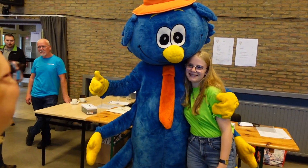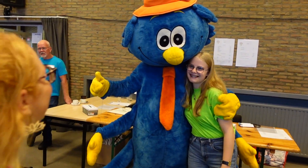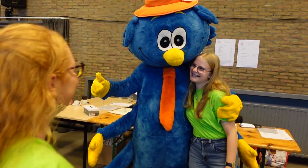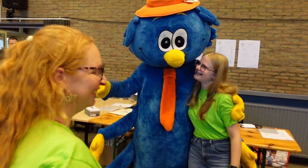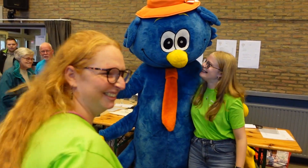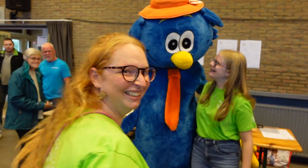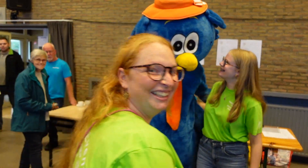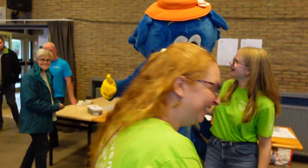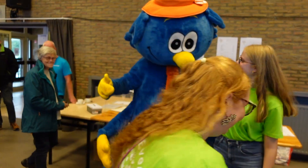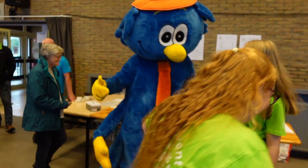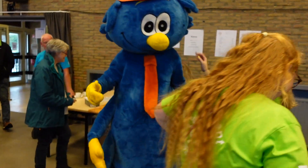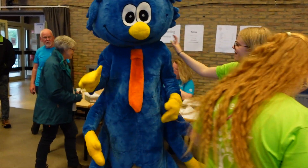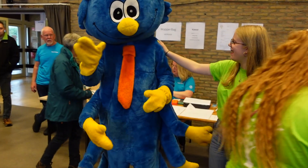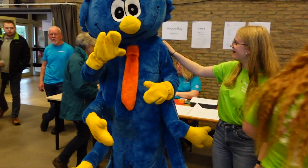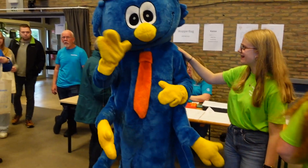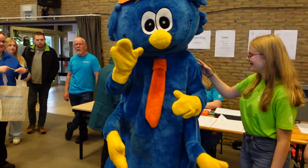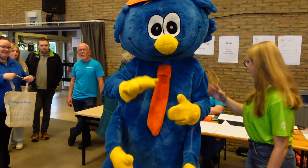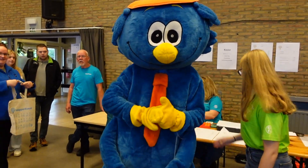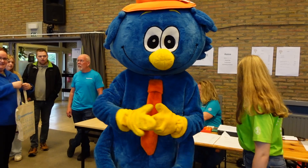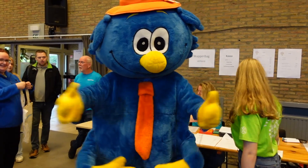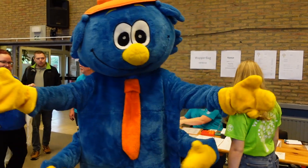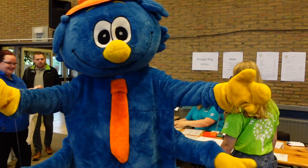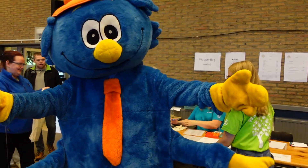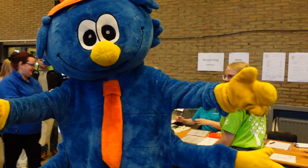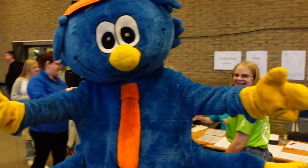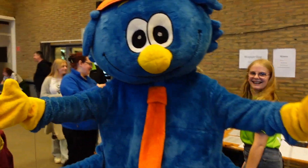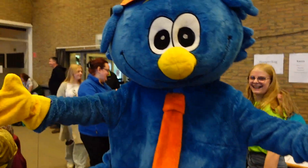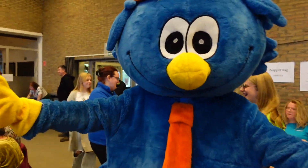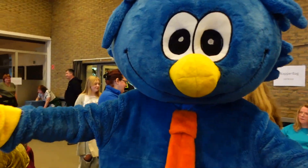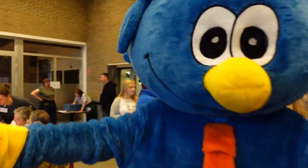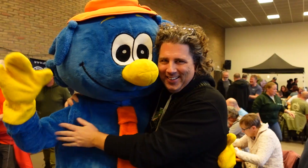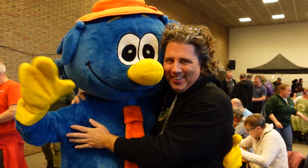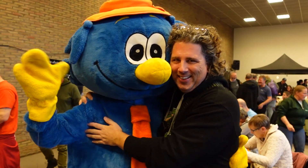mooi h Wauw heel mooi hallo